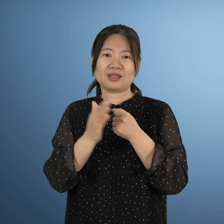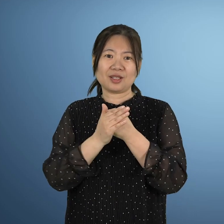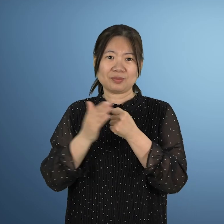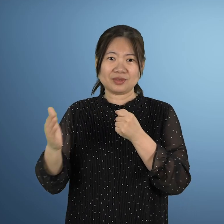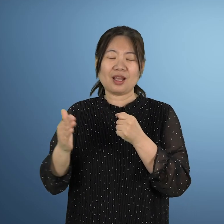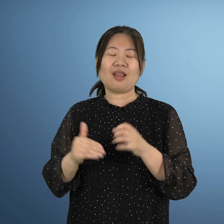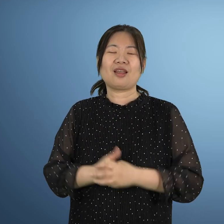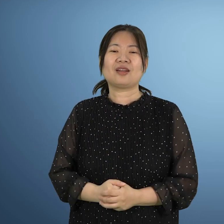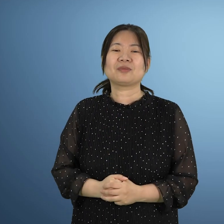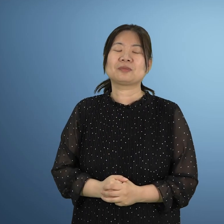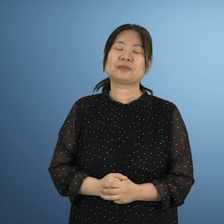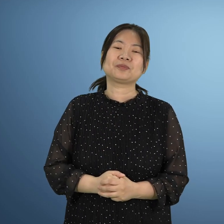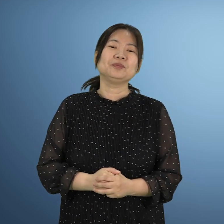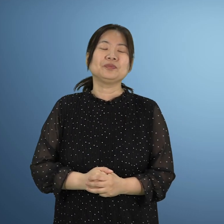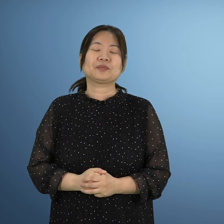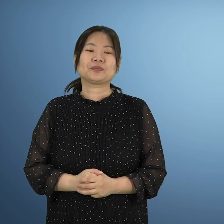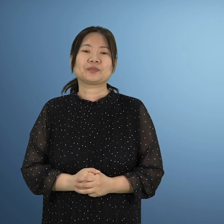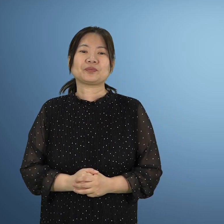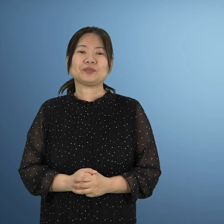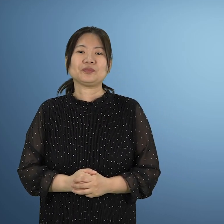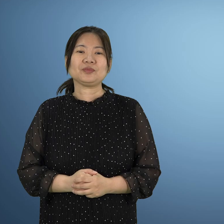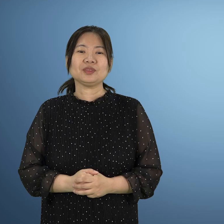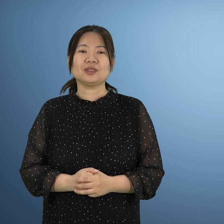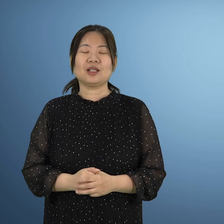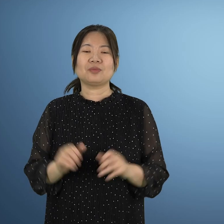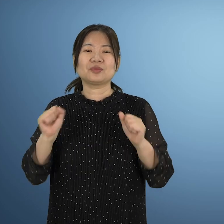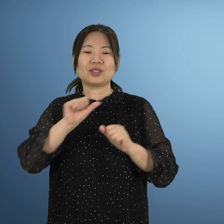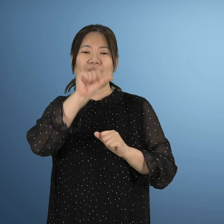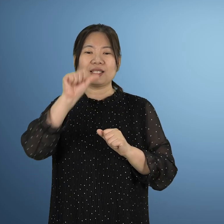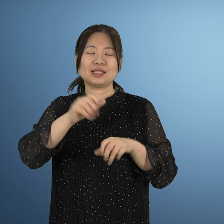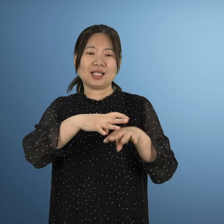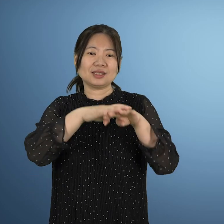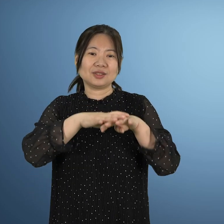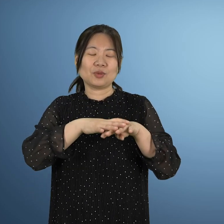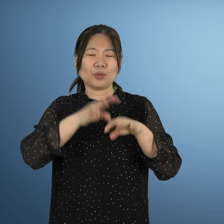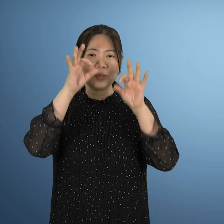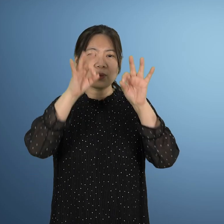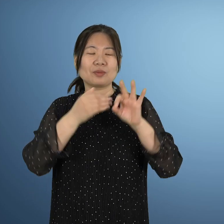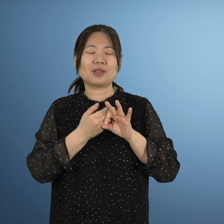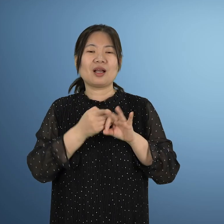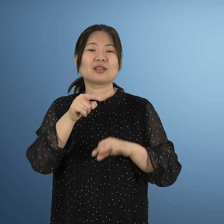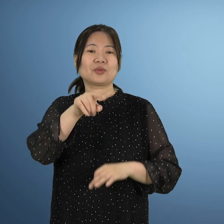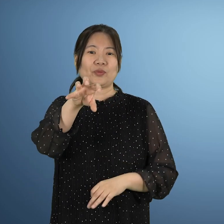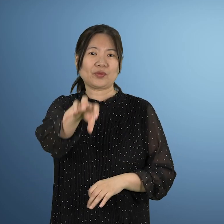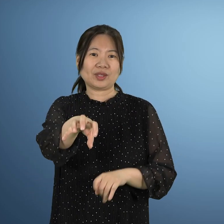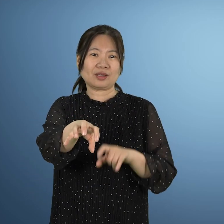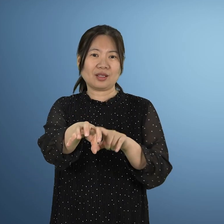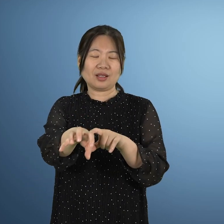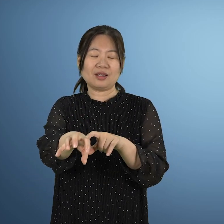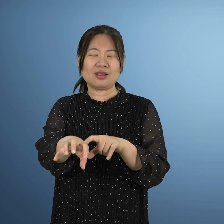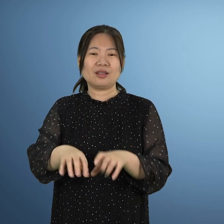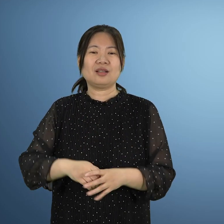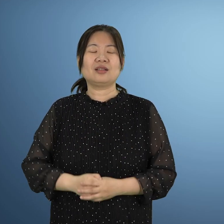그러다 보니까 북아시아 쪽의 지도를 보면 거기에